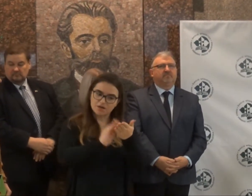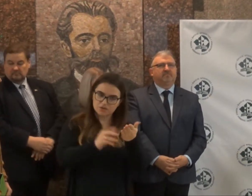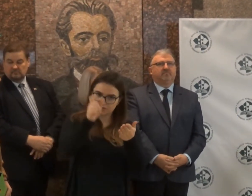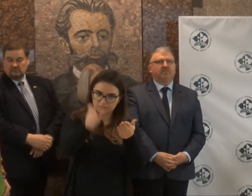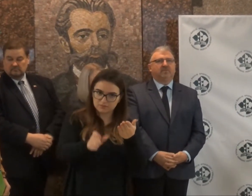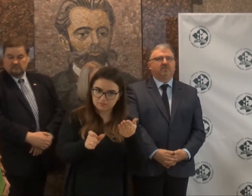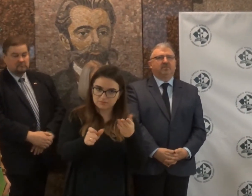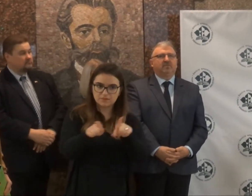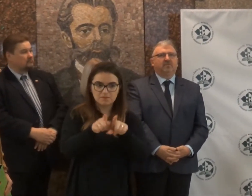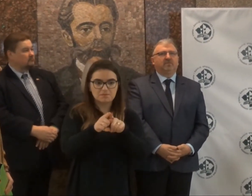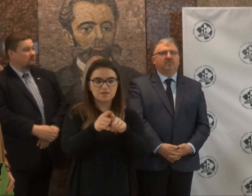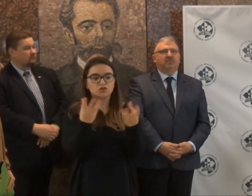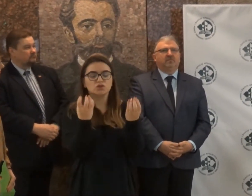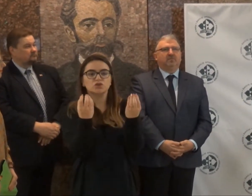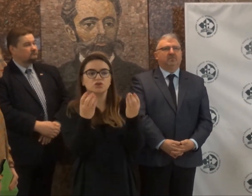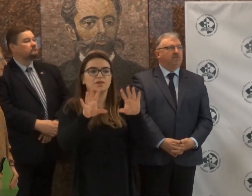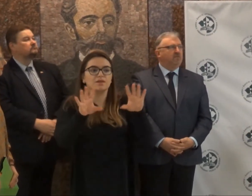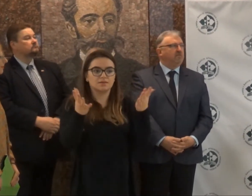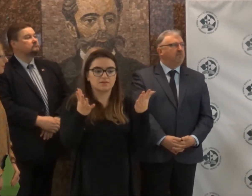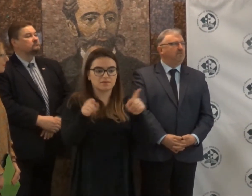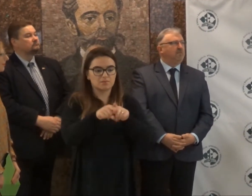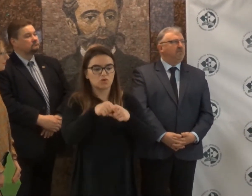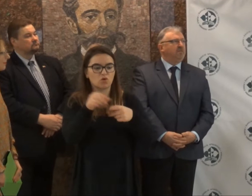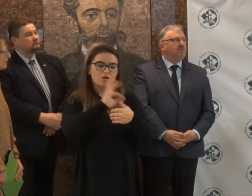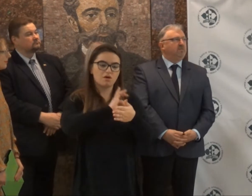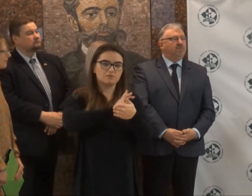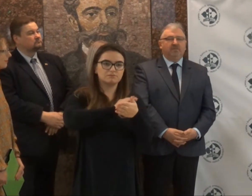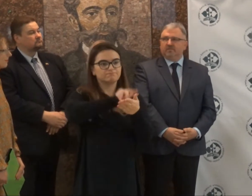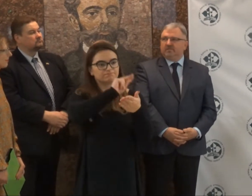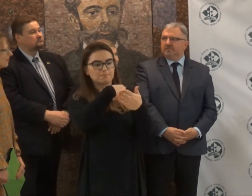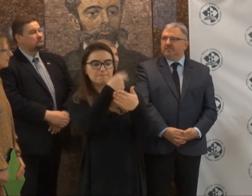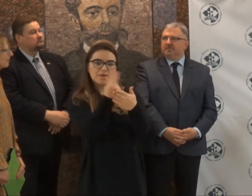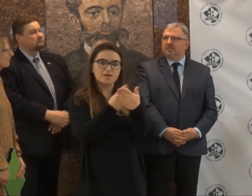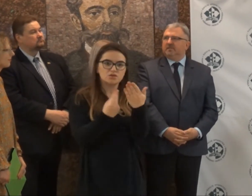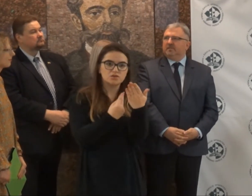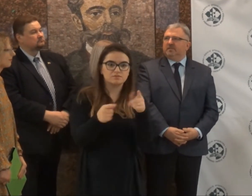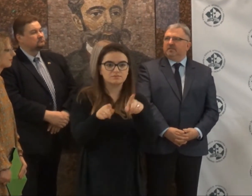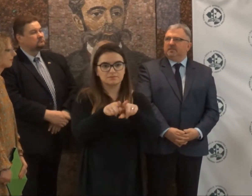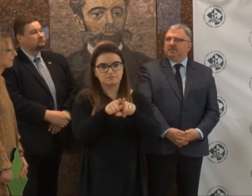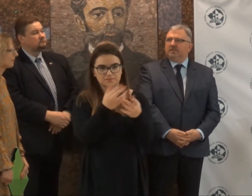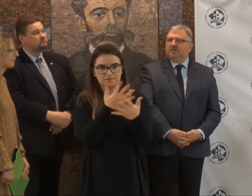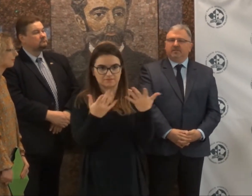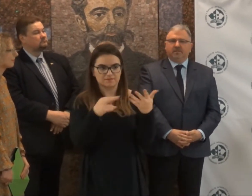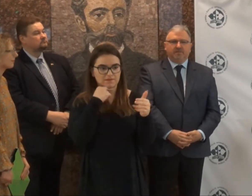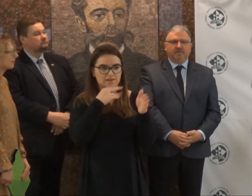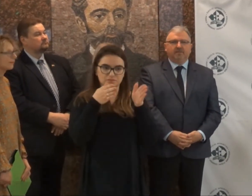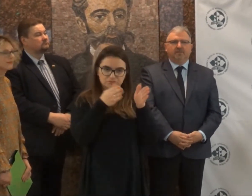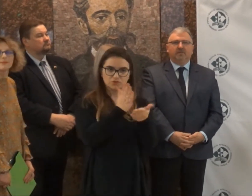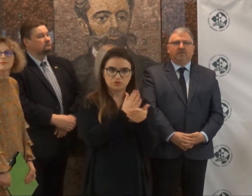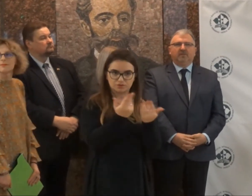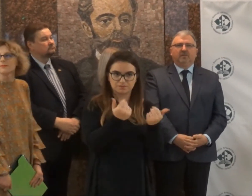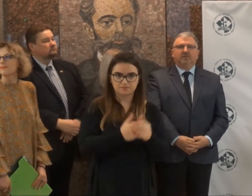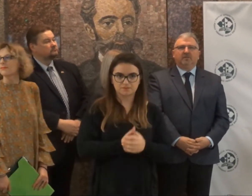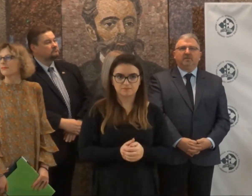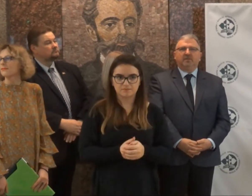bet tiesiog knyga renkasi ir pagal grafinę pavidalinimą atkreipia dėmesį ir įrišimą, į